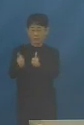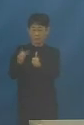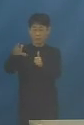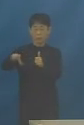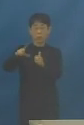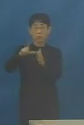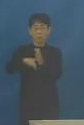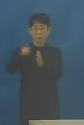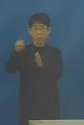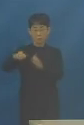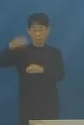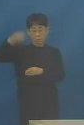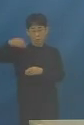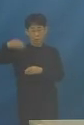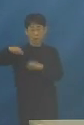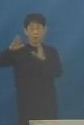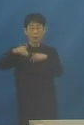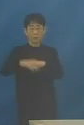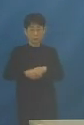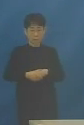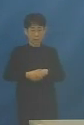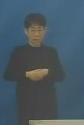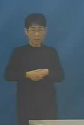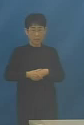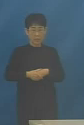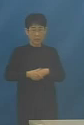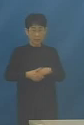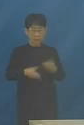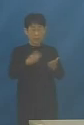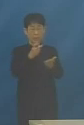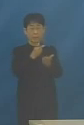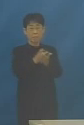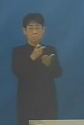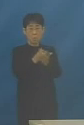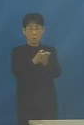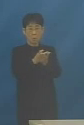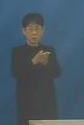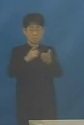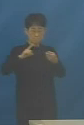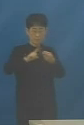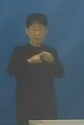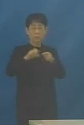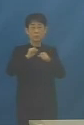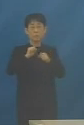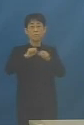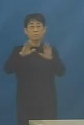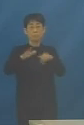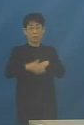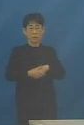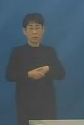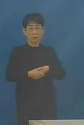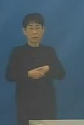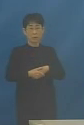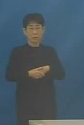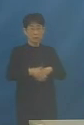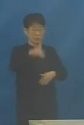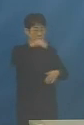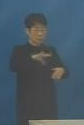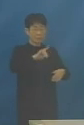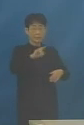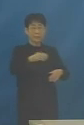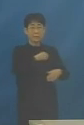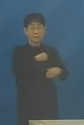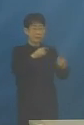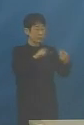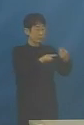ことを評価して合憲という判断を示したんですけれども議員1人当たりの有権者数についてまあよく